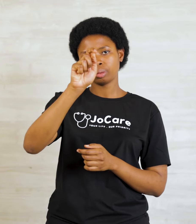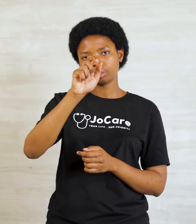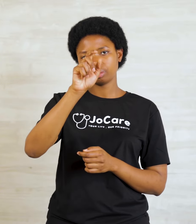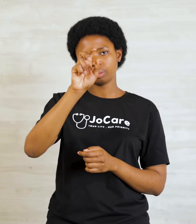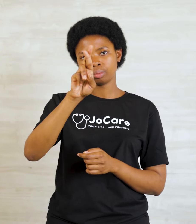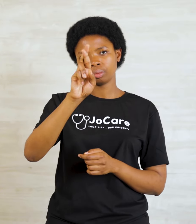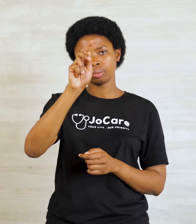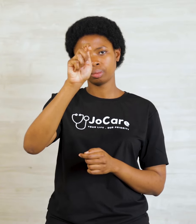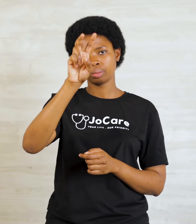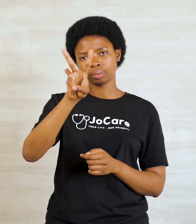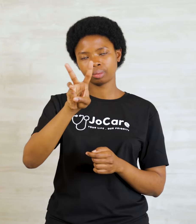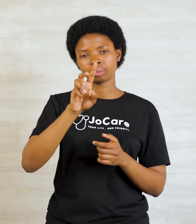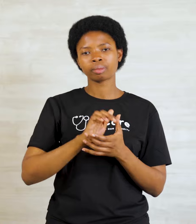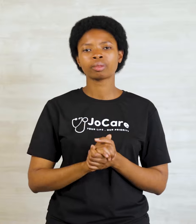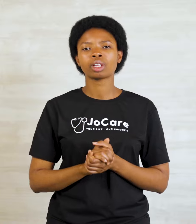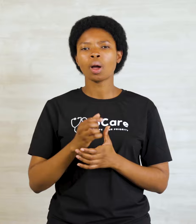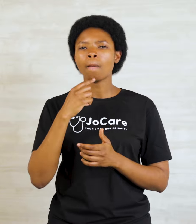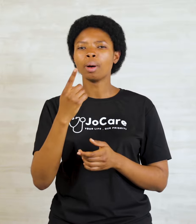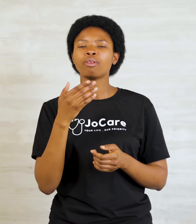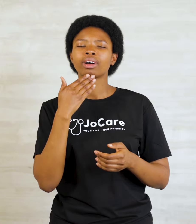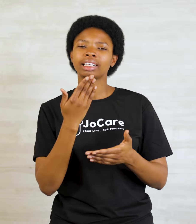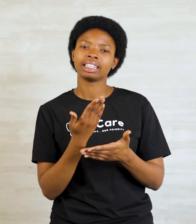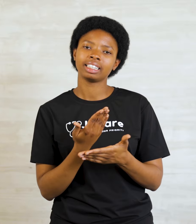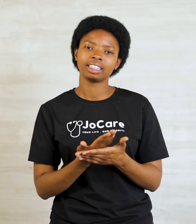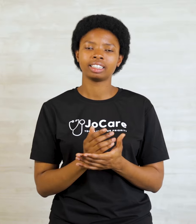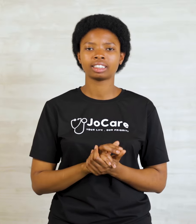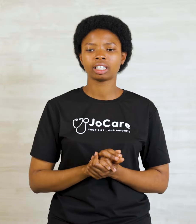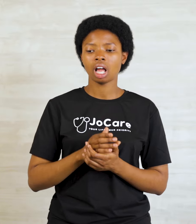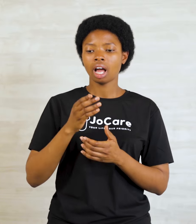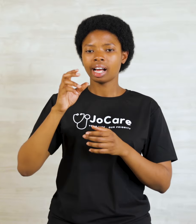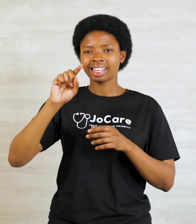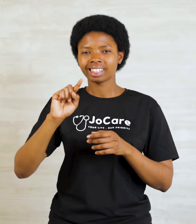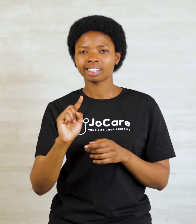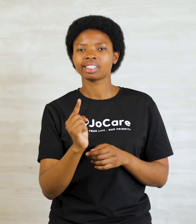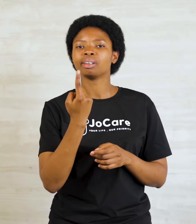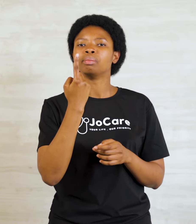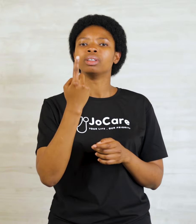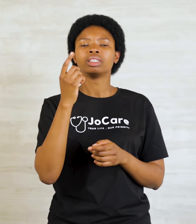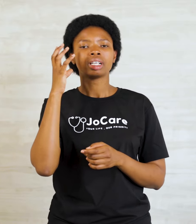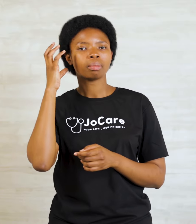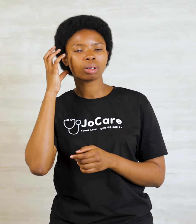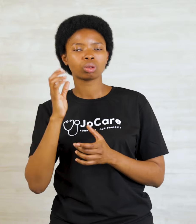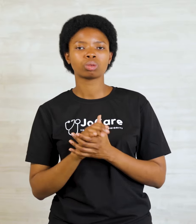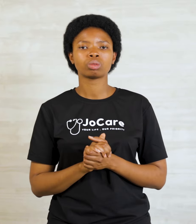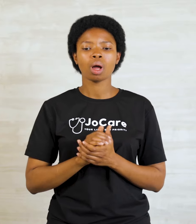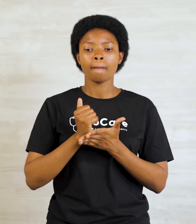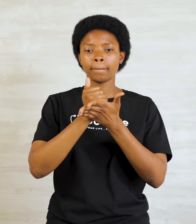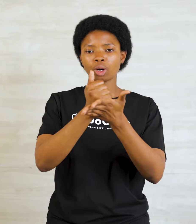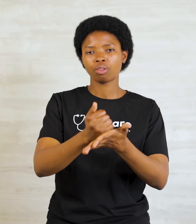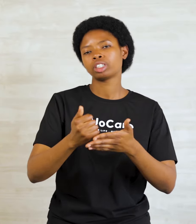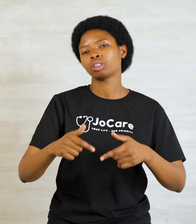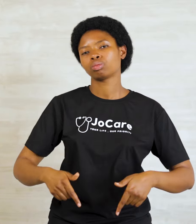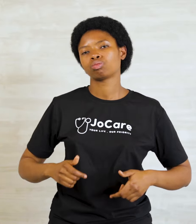mbere ni amakuru aragufasha gufata umwanzuro aragufasha kurinda ubuzima bwawe n'ubuzima bwa mugenzi wawe bivuze